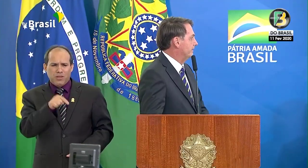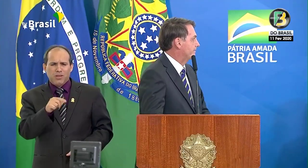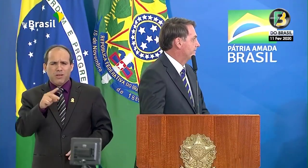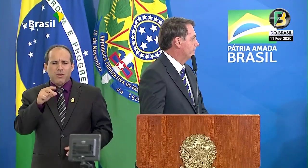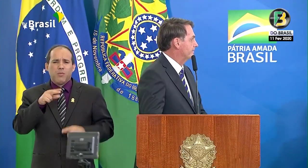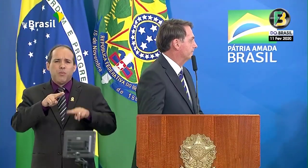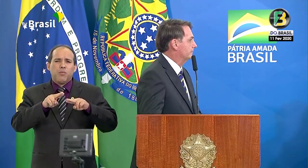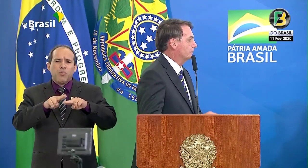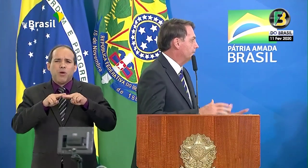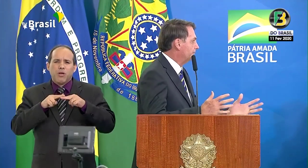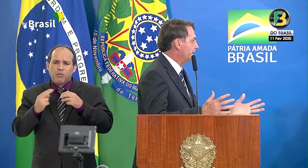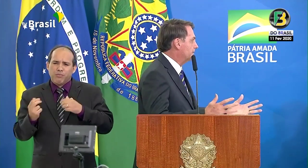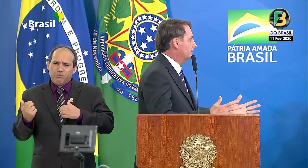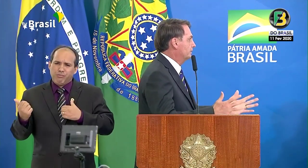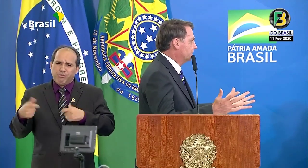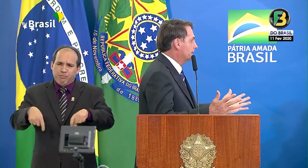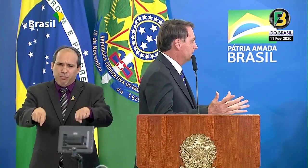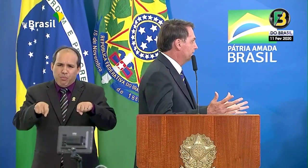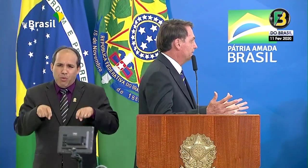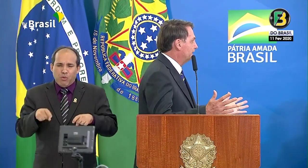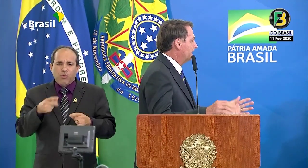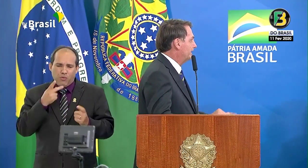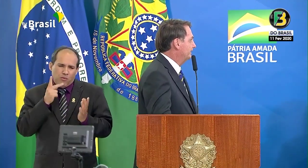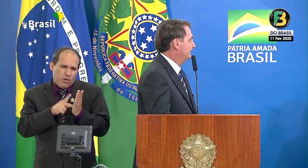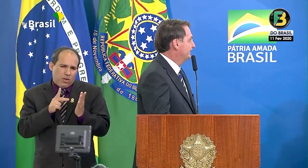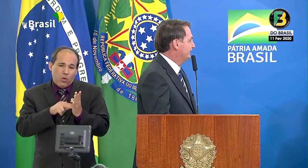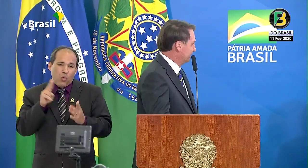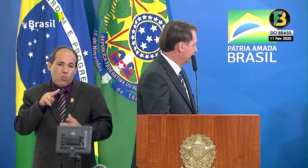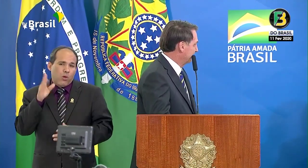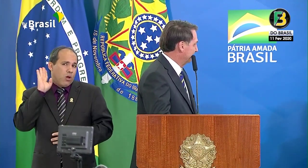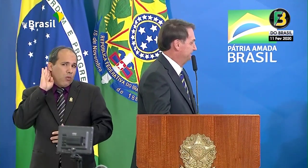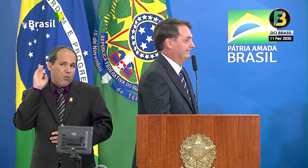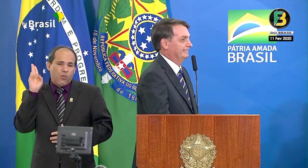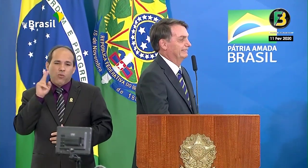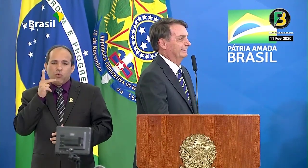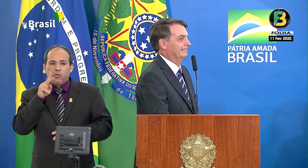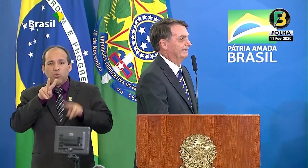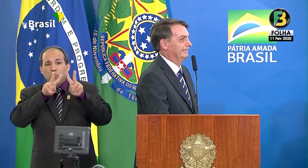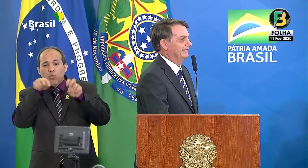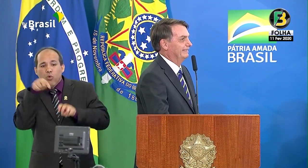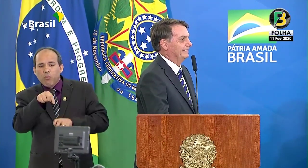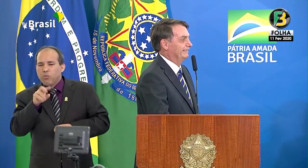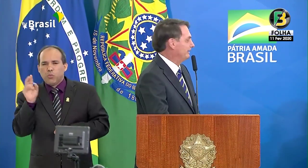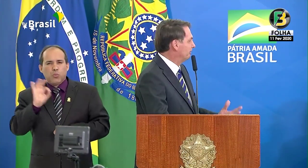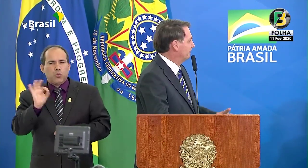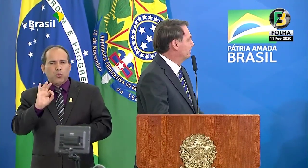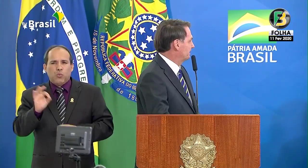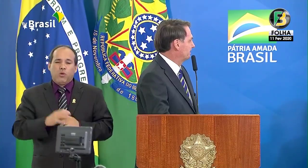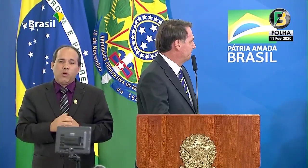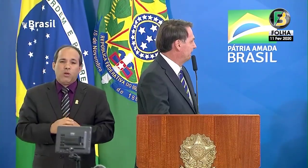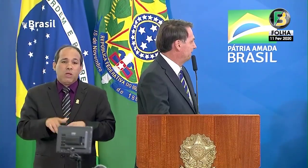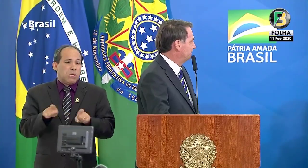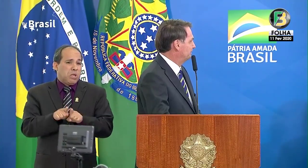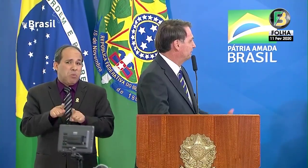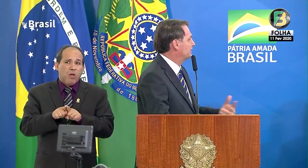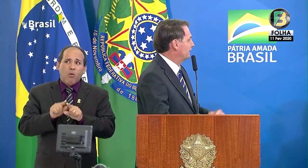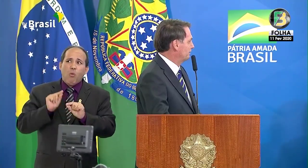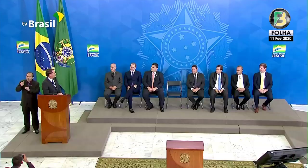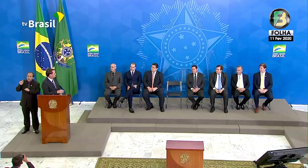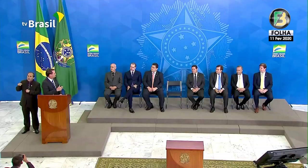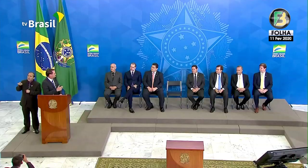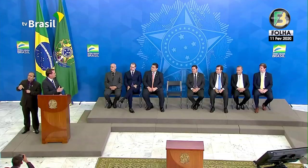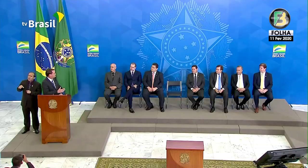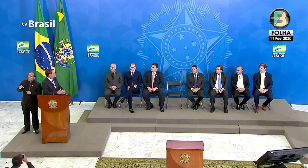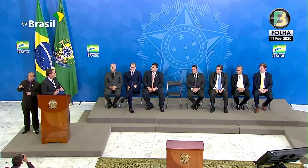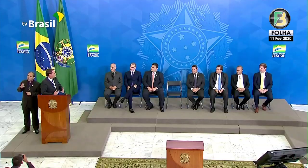da transição. Confesso que nunca tinha ouvido falar de você. E talvez você também nunca